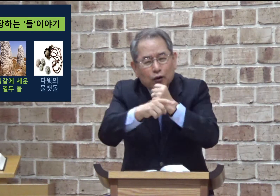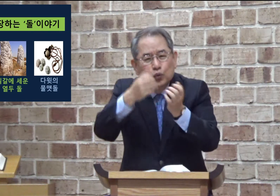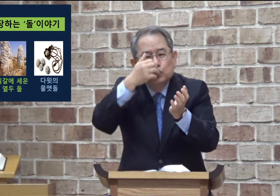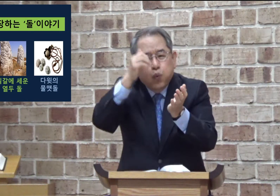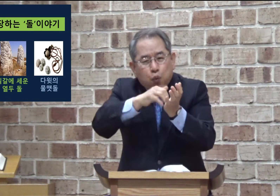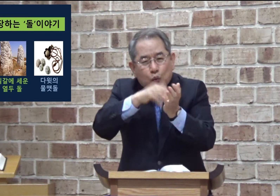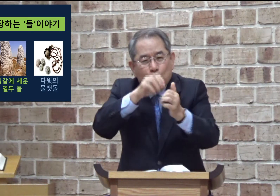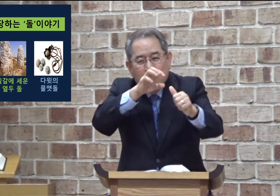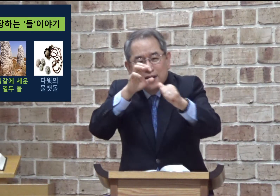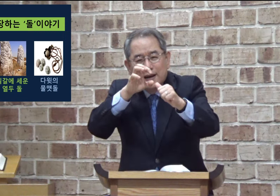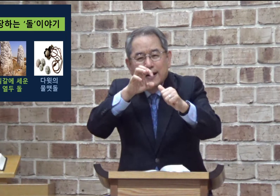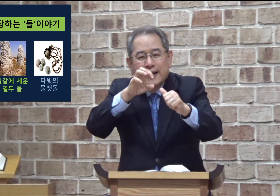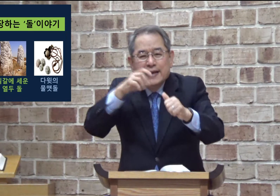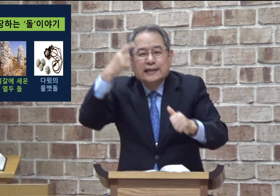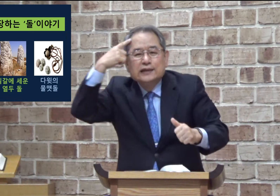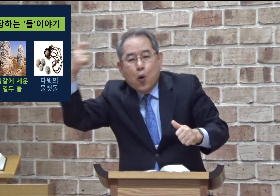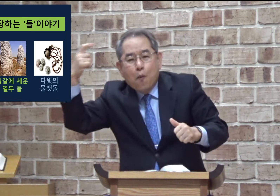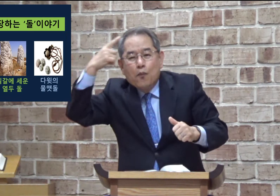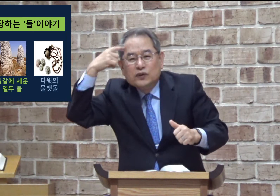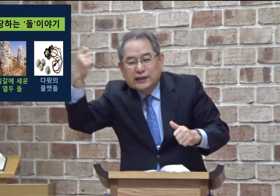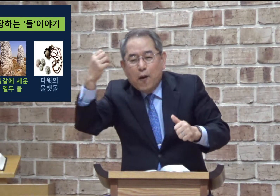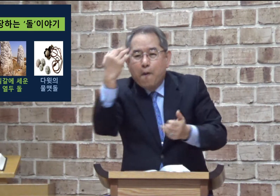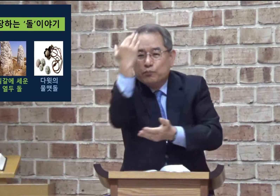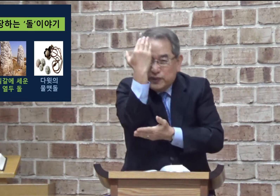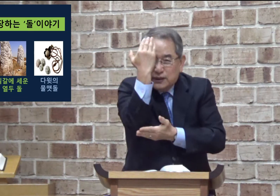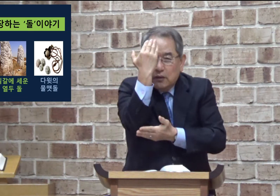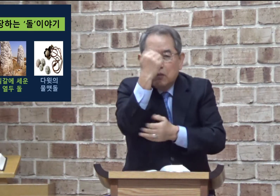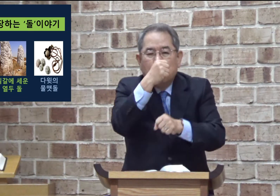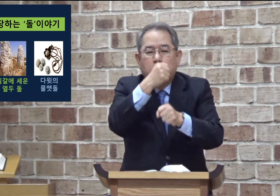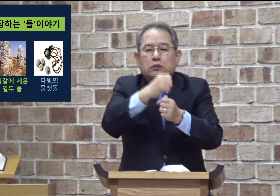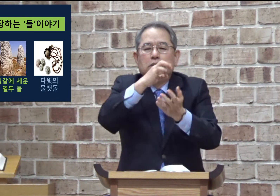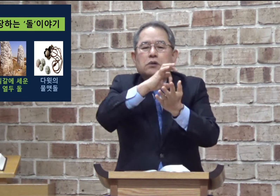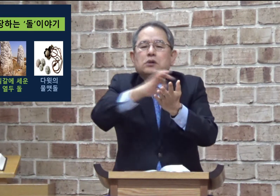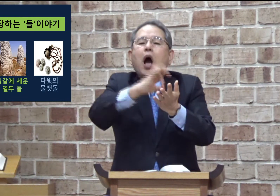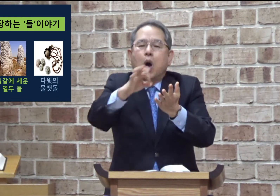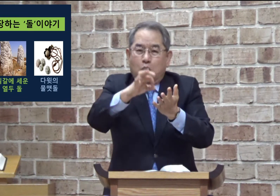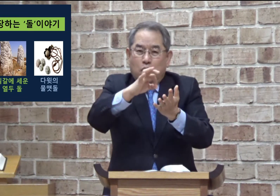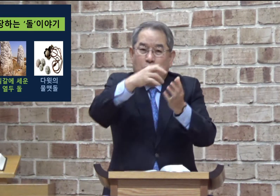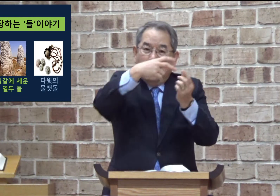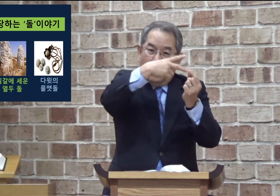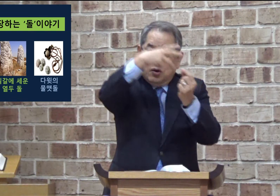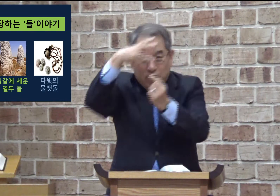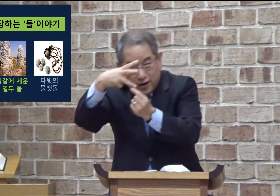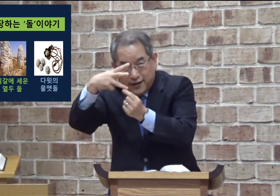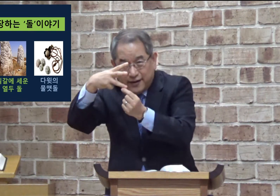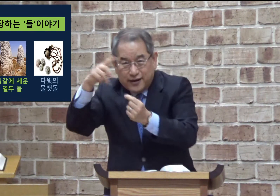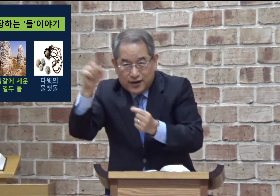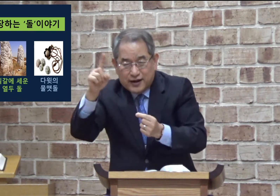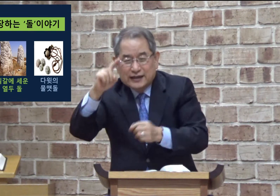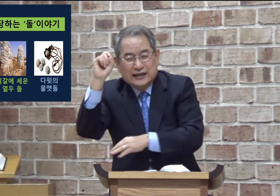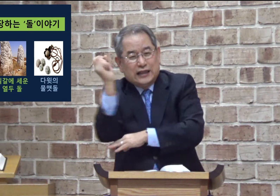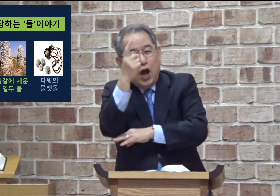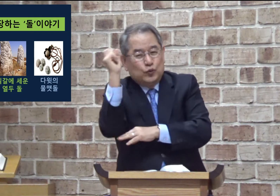기념비로 사용되었습니다. 세 번째, 다윗의 물맷돌, 골리앗이라는